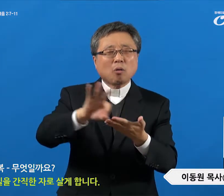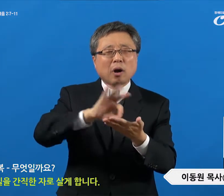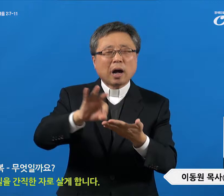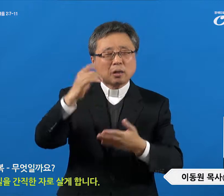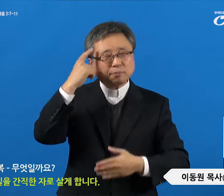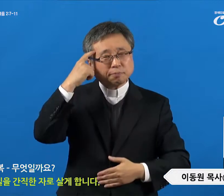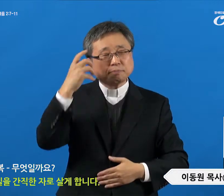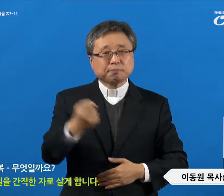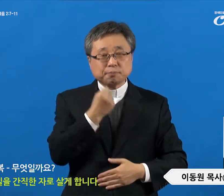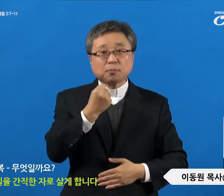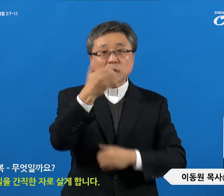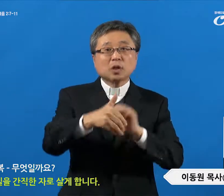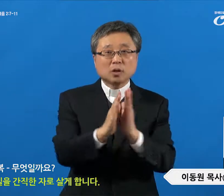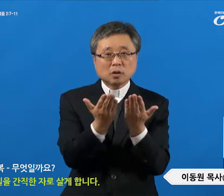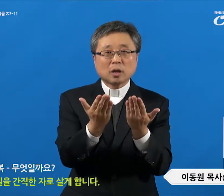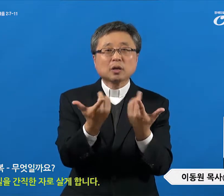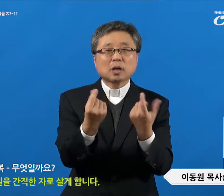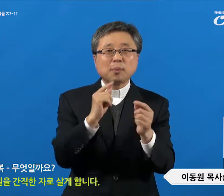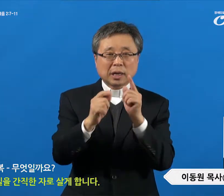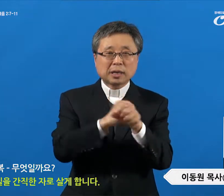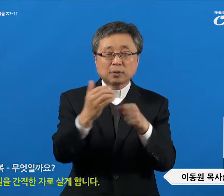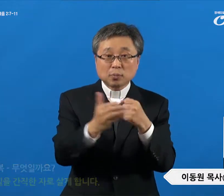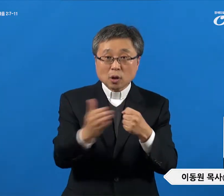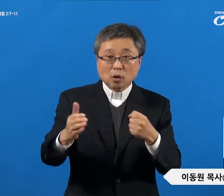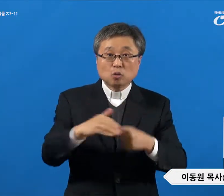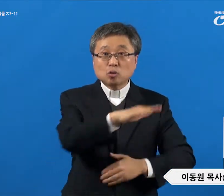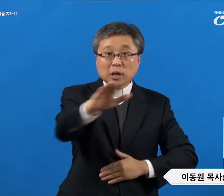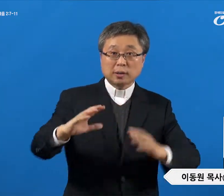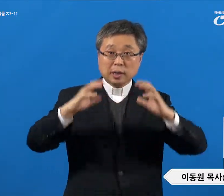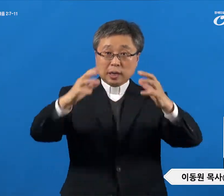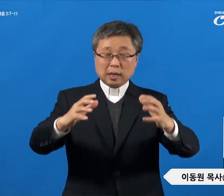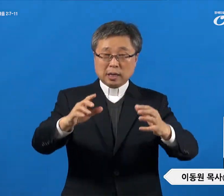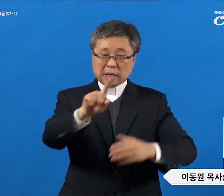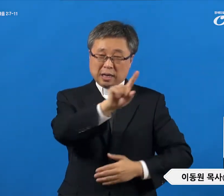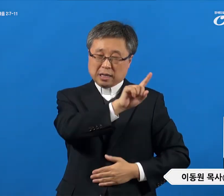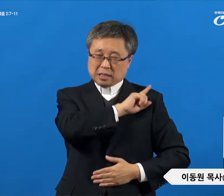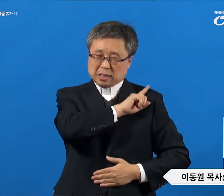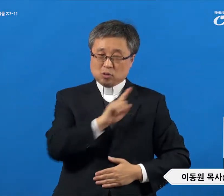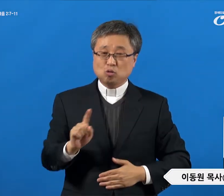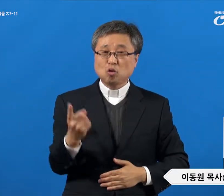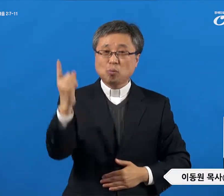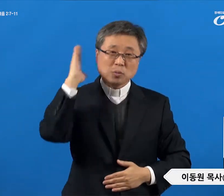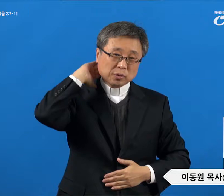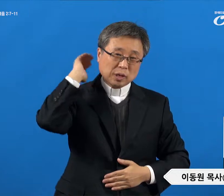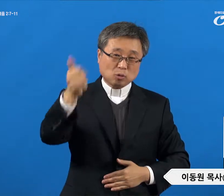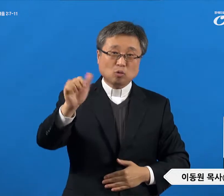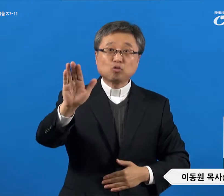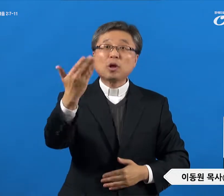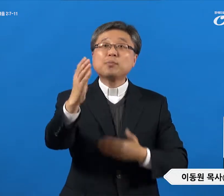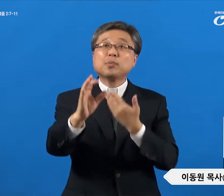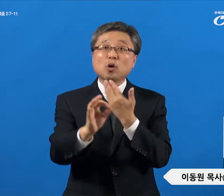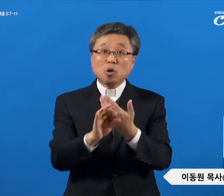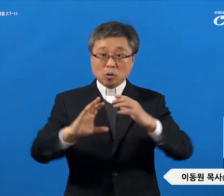자, 우리가 나라의 최고 통치자가 되면 나라의 비밀을, 국가 기밀을 많이 알게